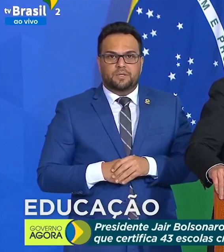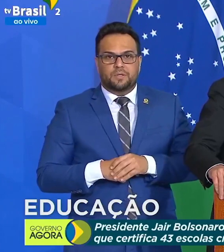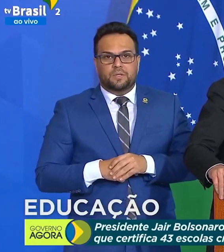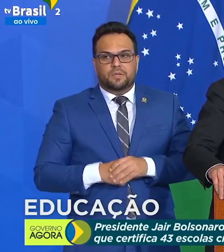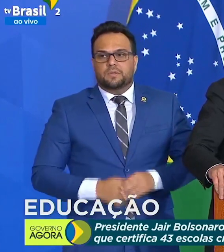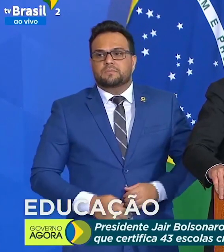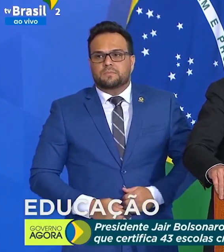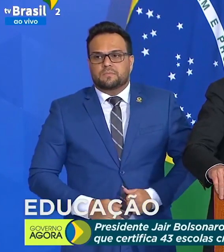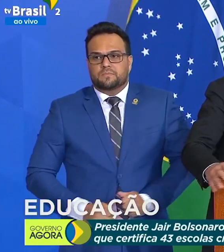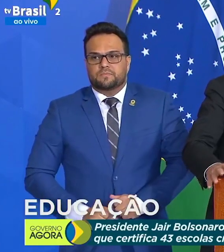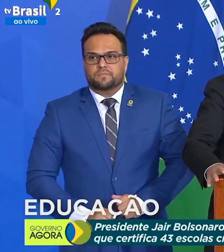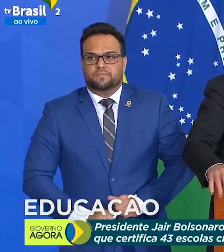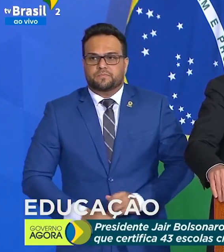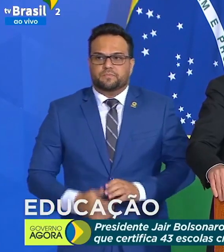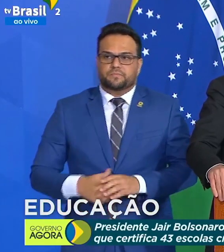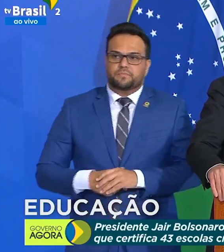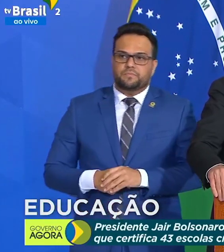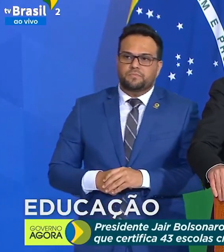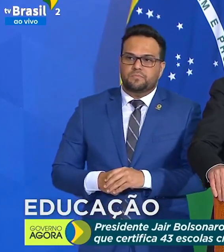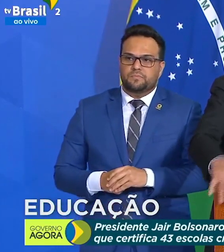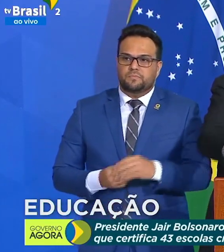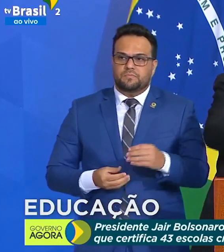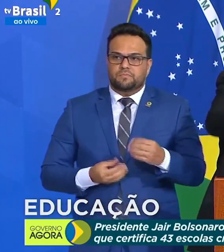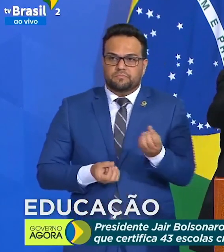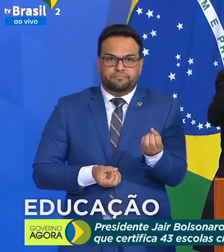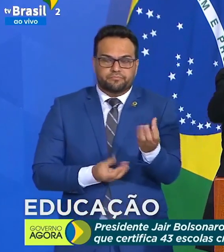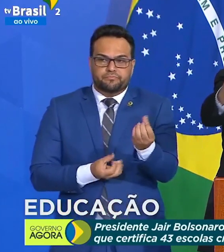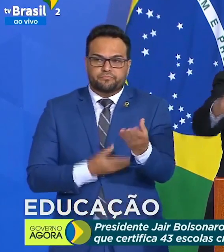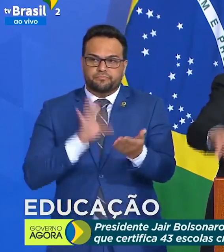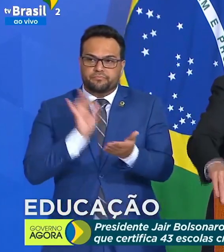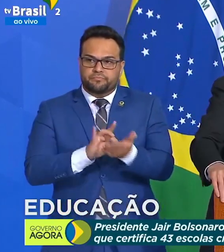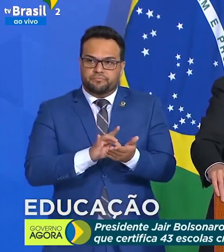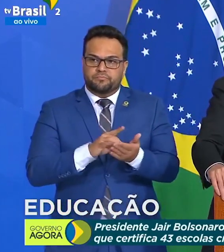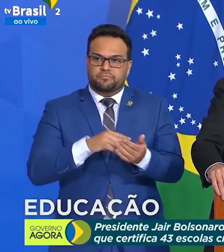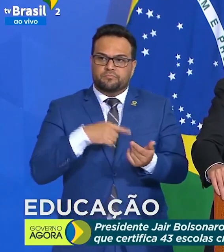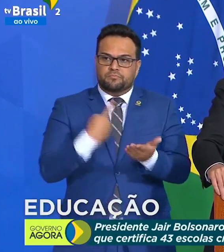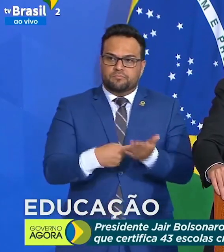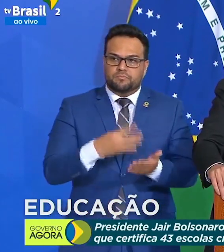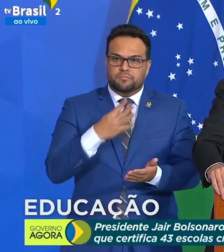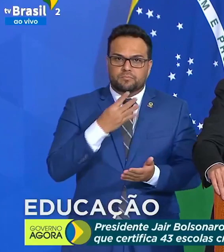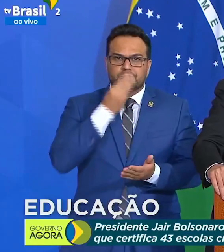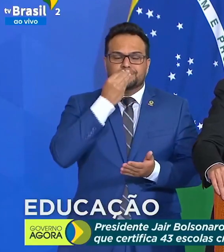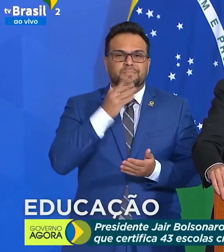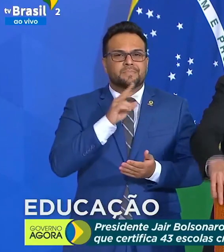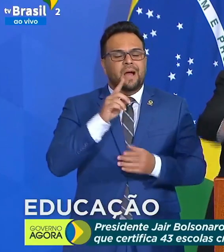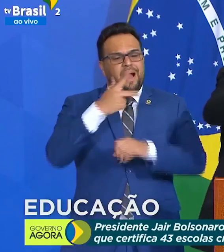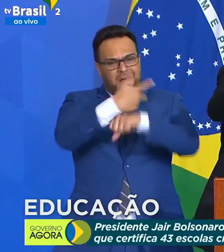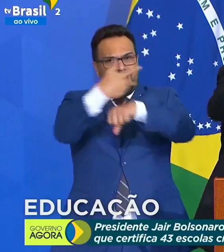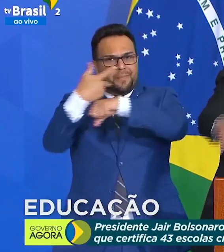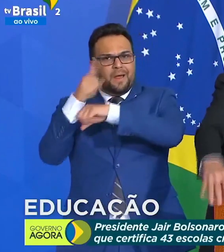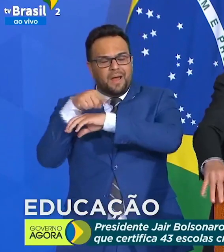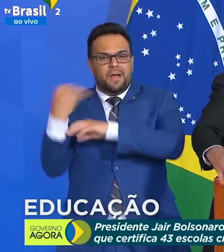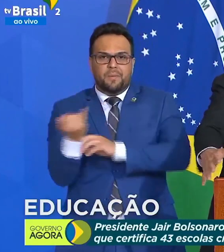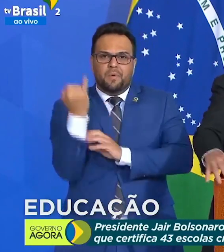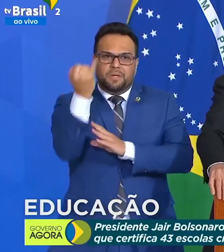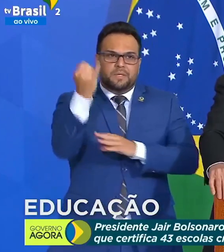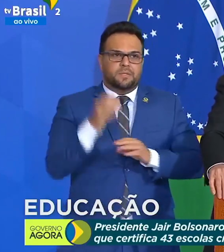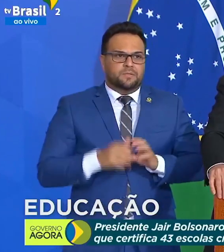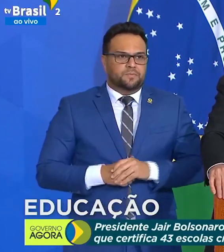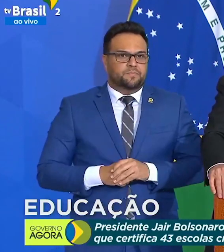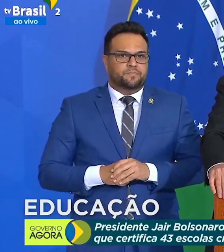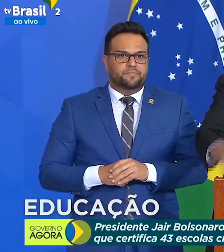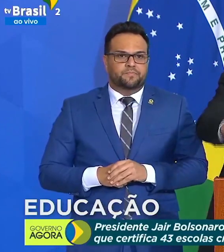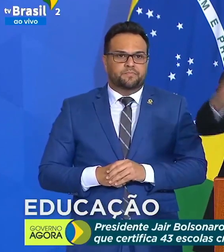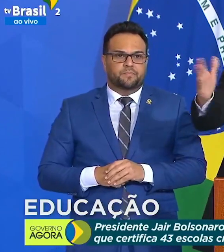jornal. É isso que nós queremos. A imprensa é extremamente importante. Por pior que seja, é